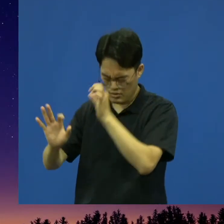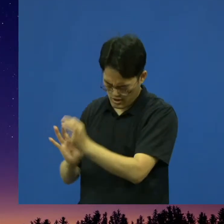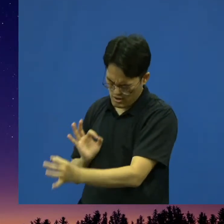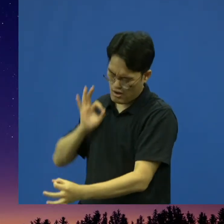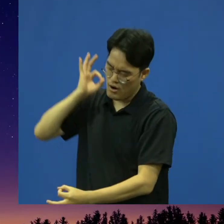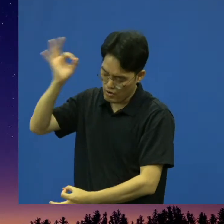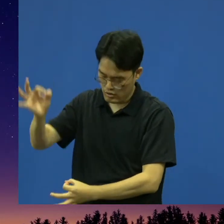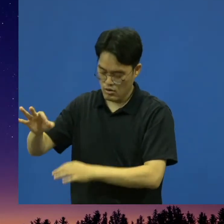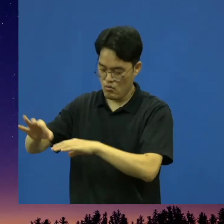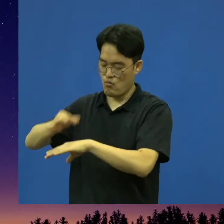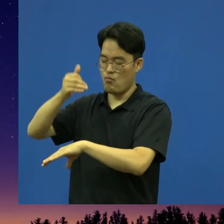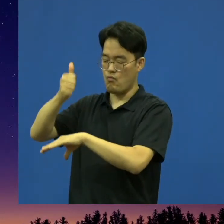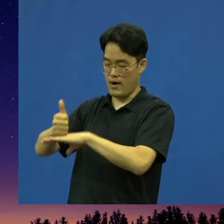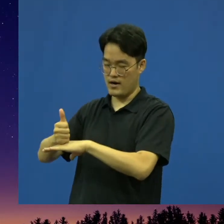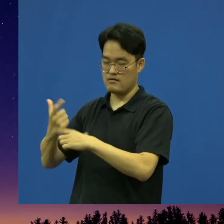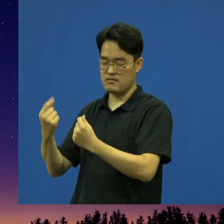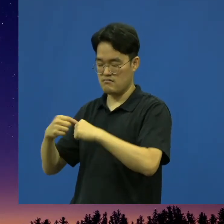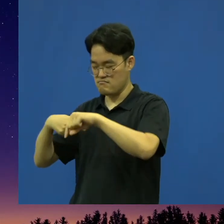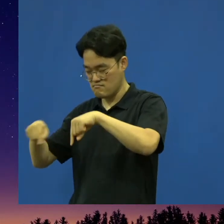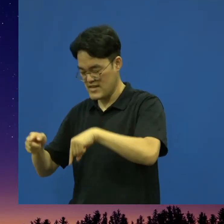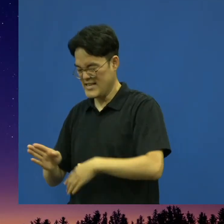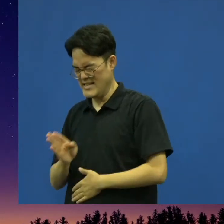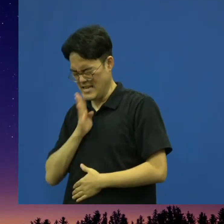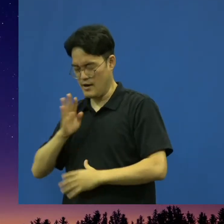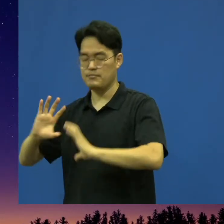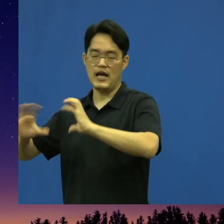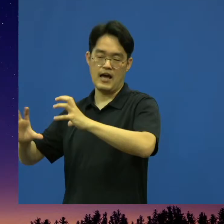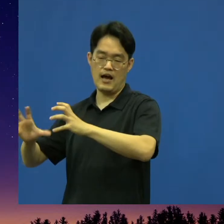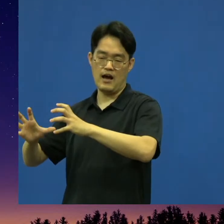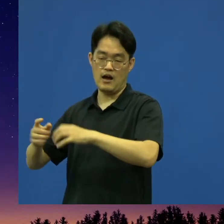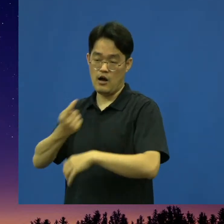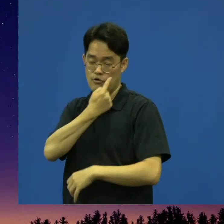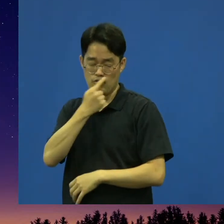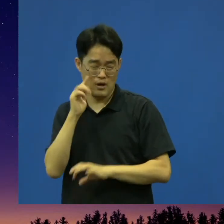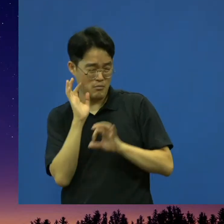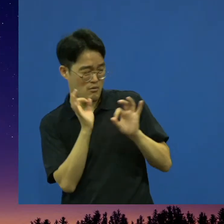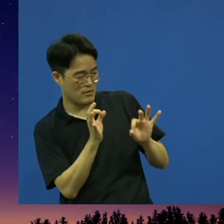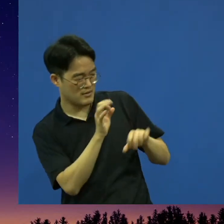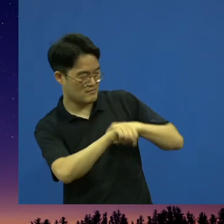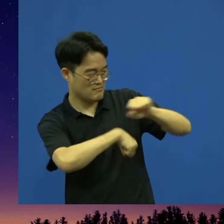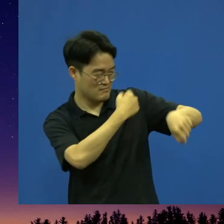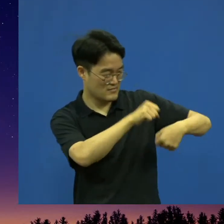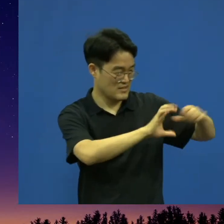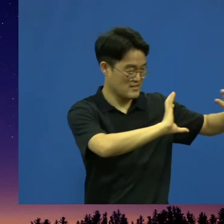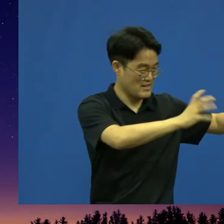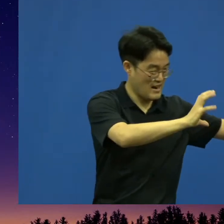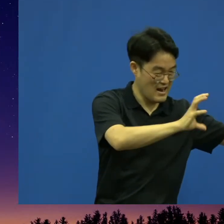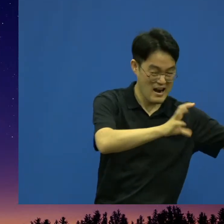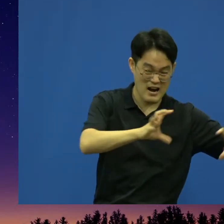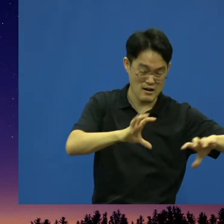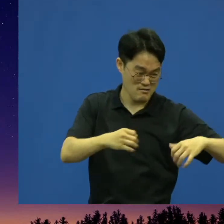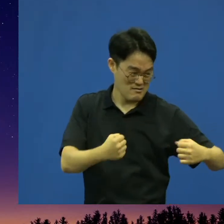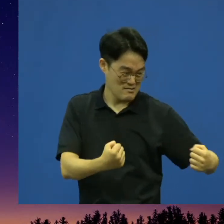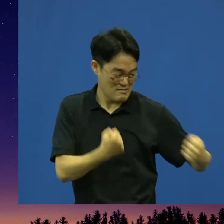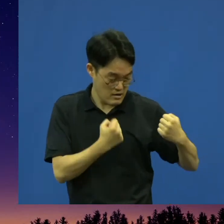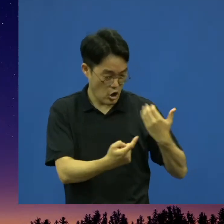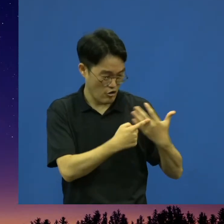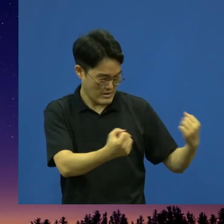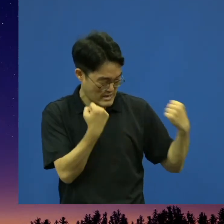참된 나라. 눈에 보이는 이 짐승들의 나라들은 굉장히 강력해